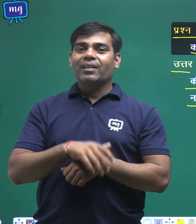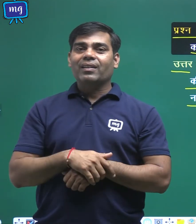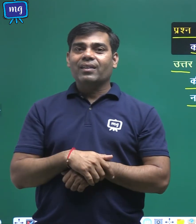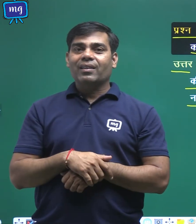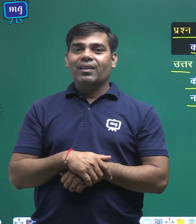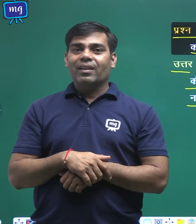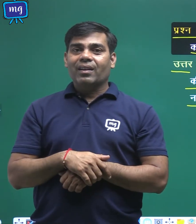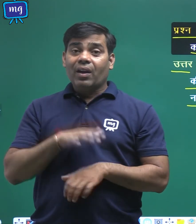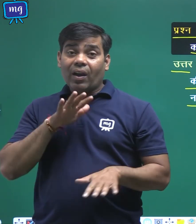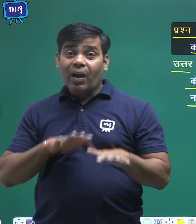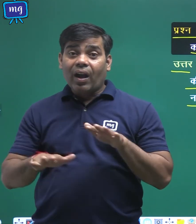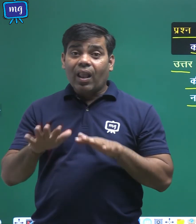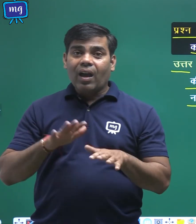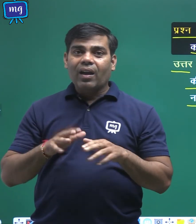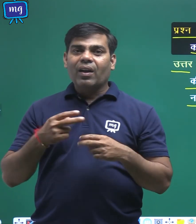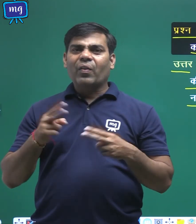कला